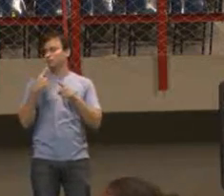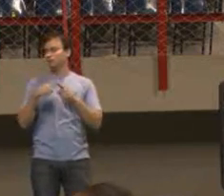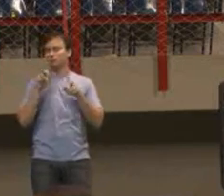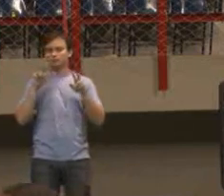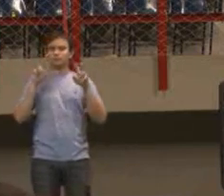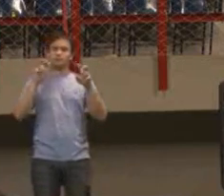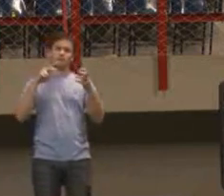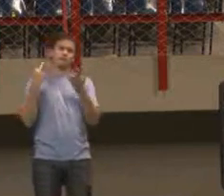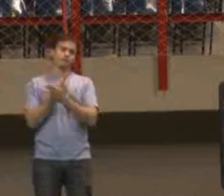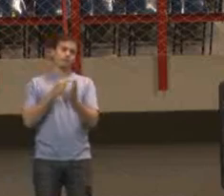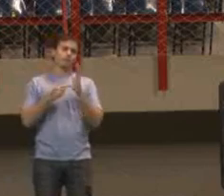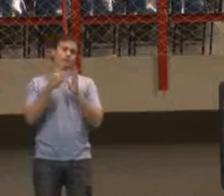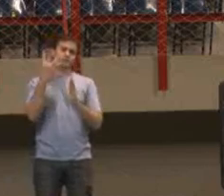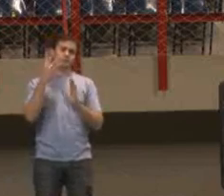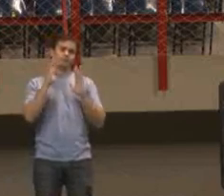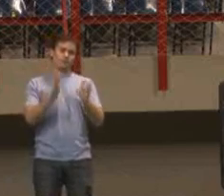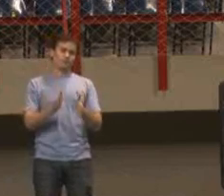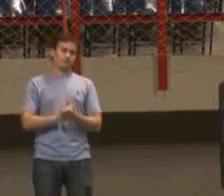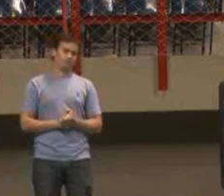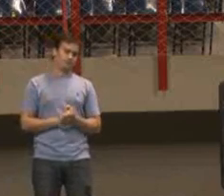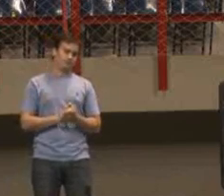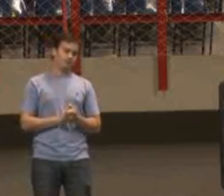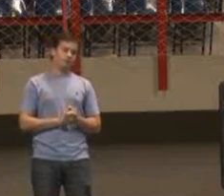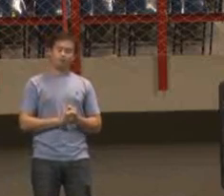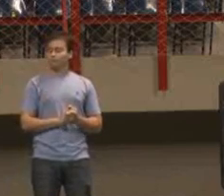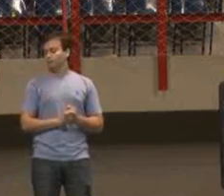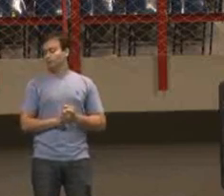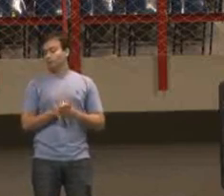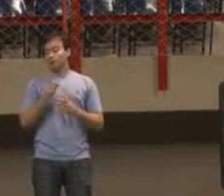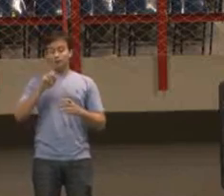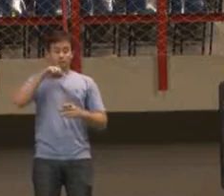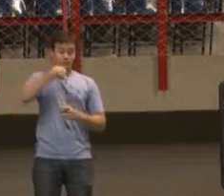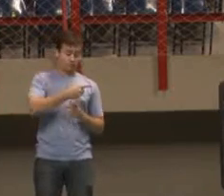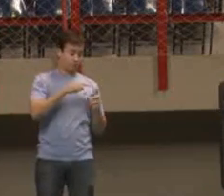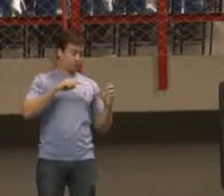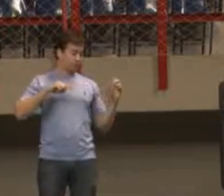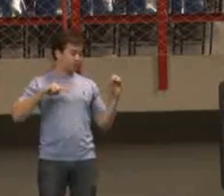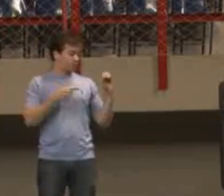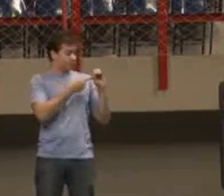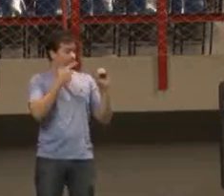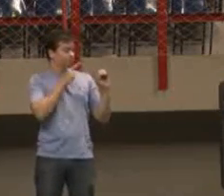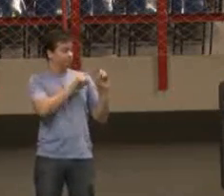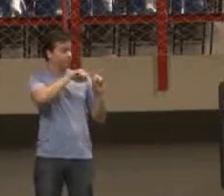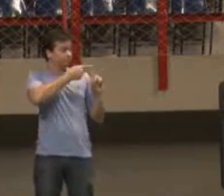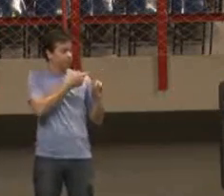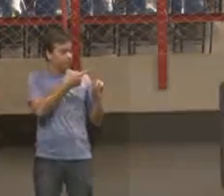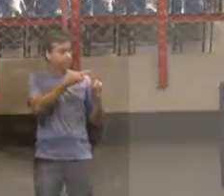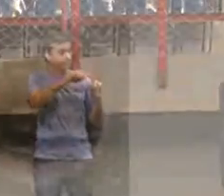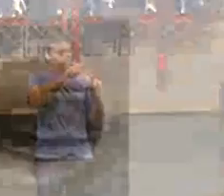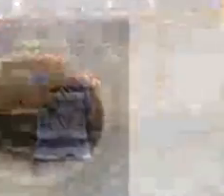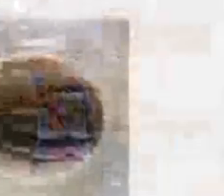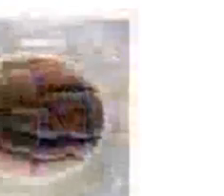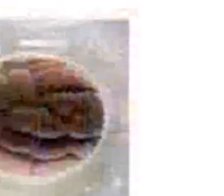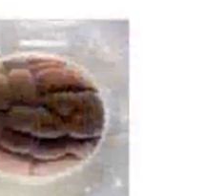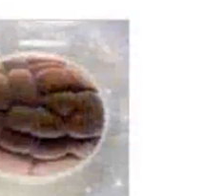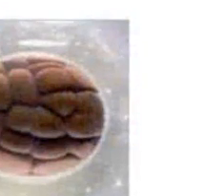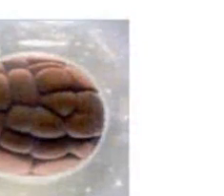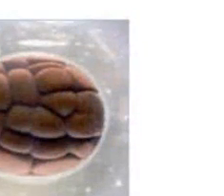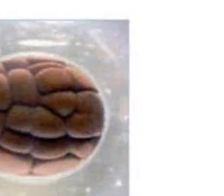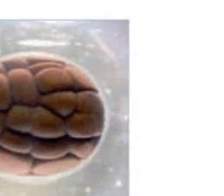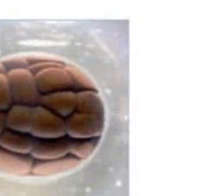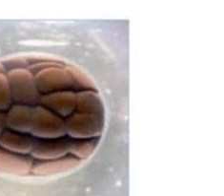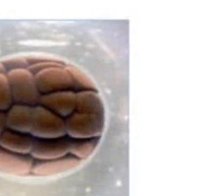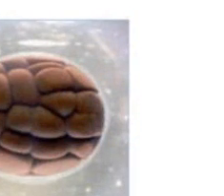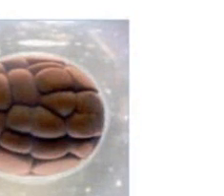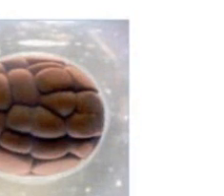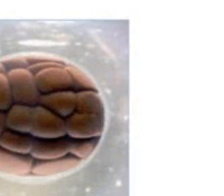Vamos respondê-la. Assim fala: após a fecundação, o embrião humano recém-formado sofrerá sucessivas clivagens. Nós vimos